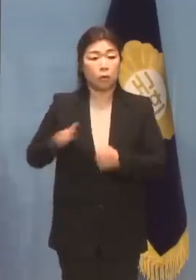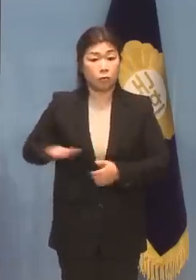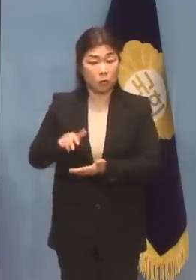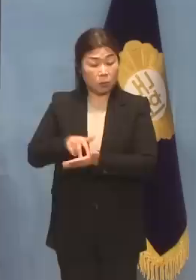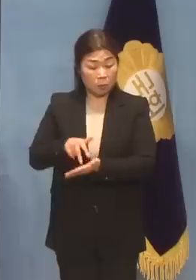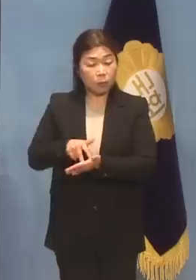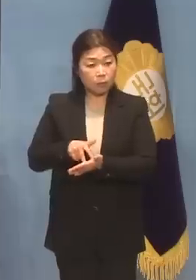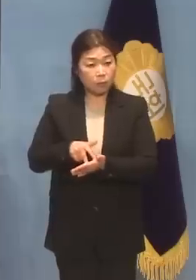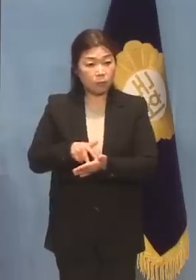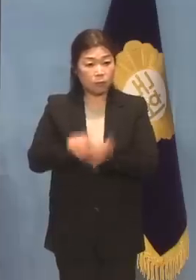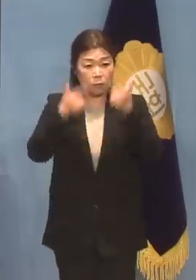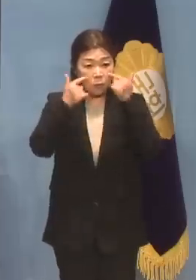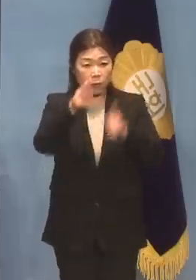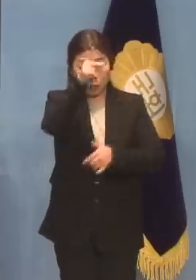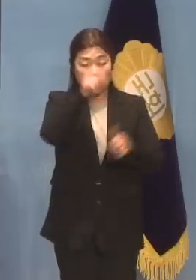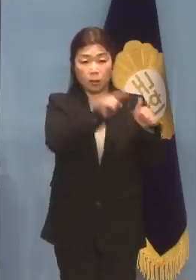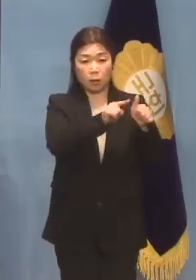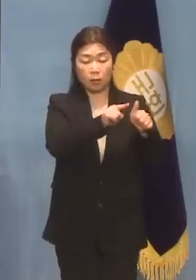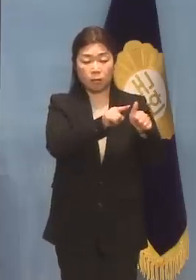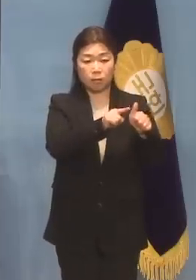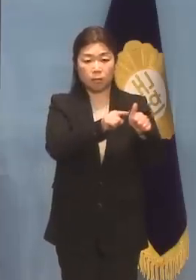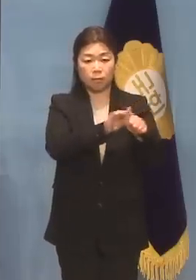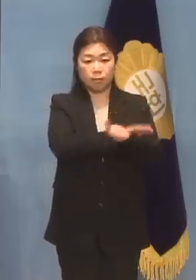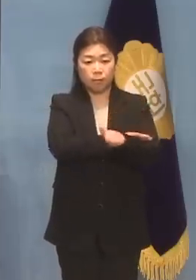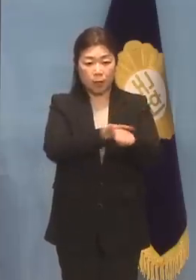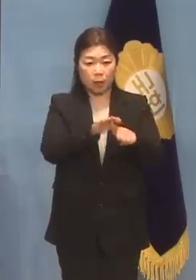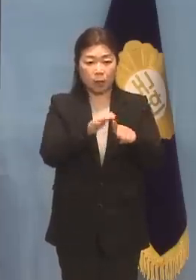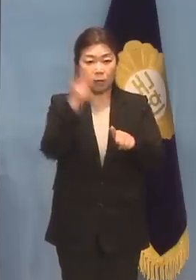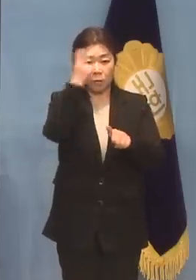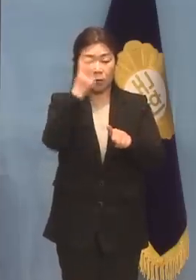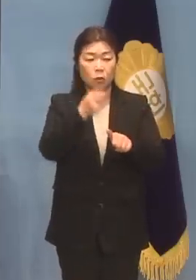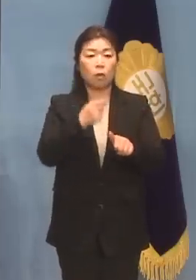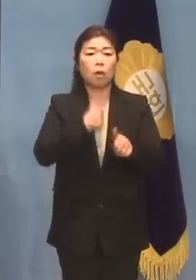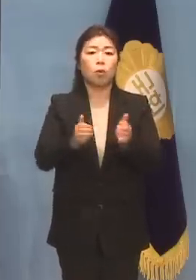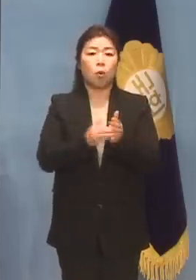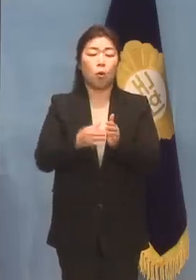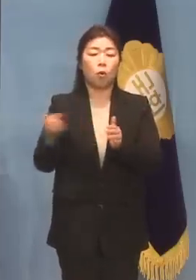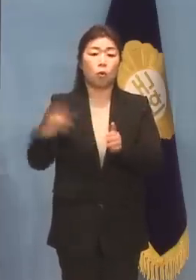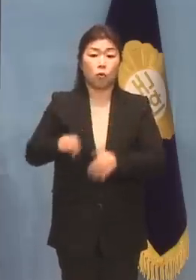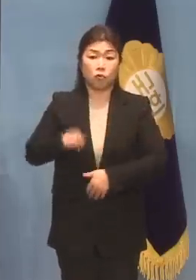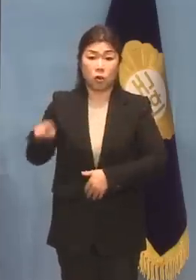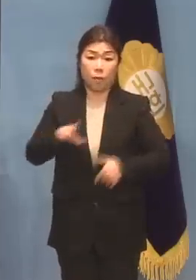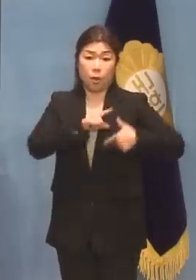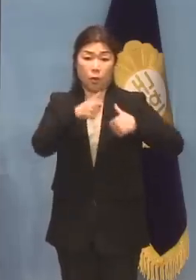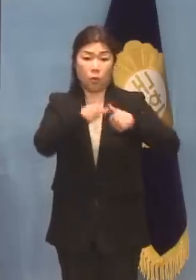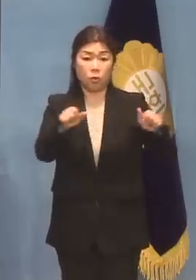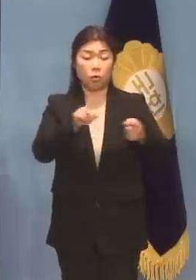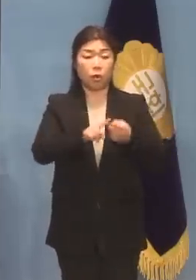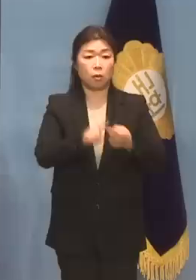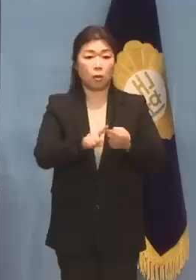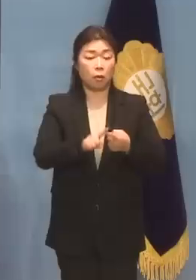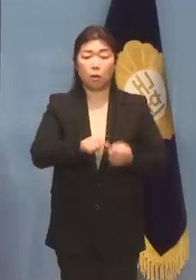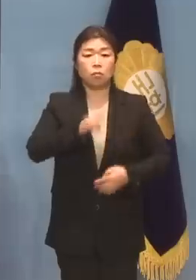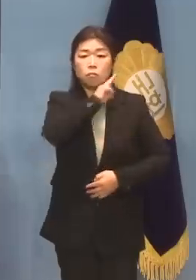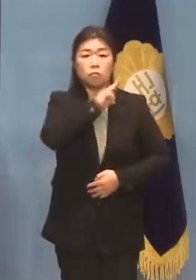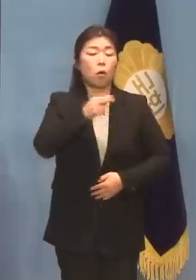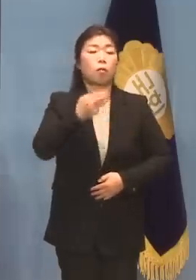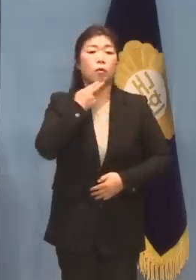그 건에 대해서 경찰에 성실히 조사에 임했고 무혐의 판단을 받았습니다.